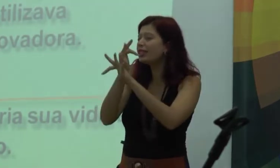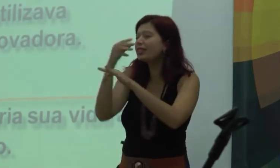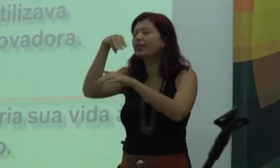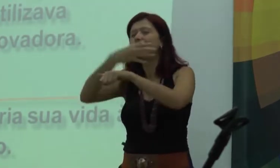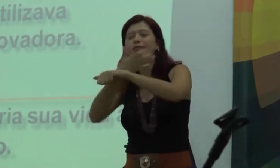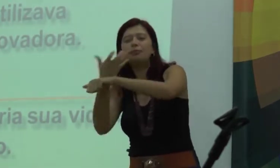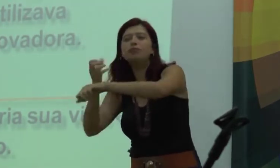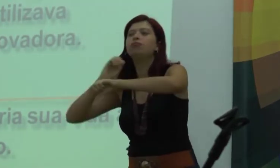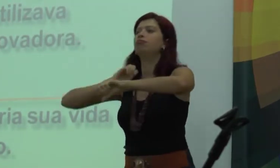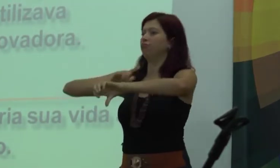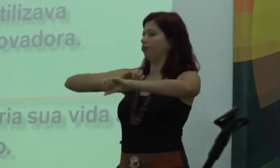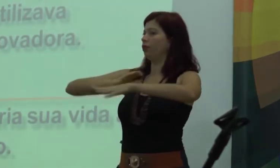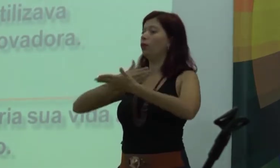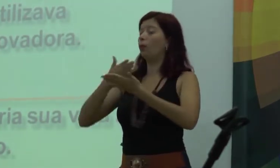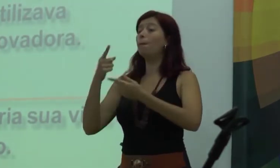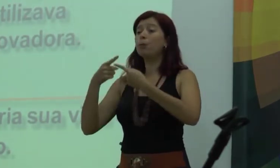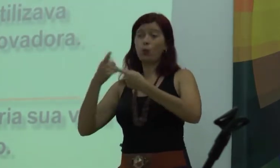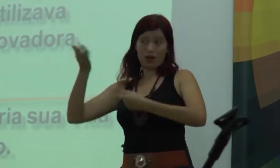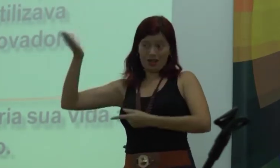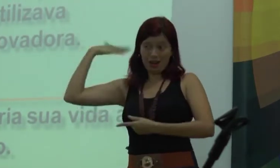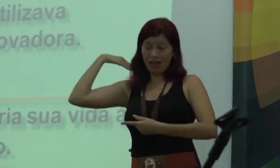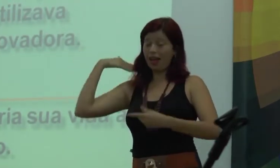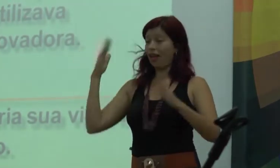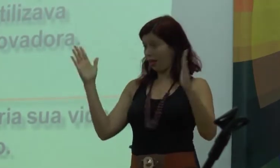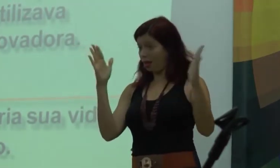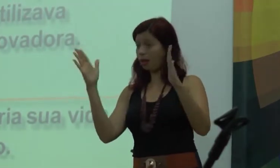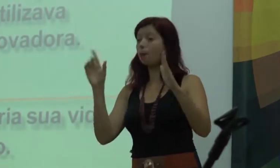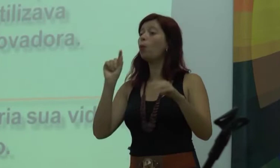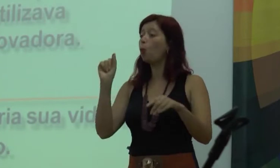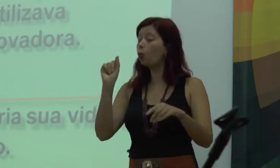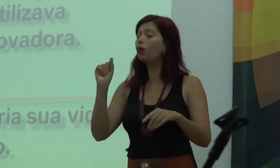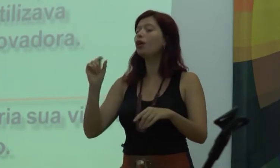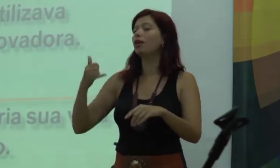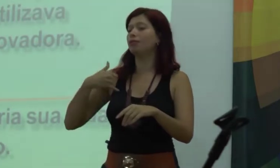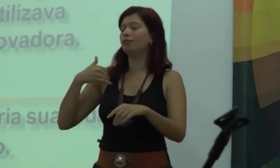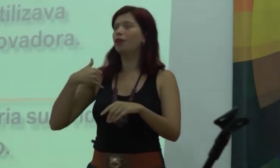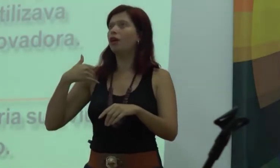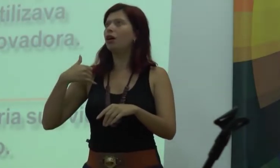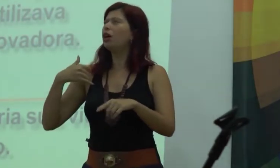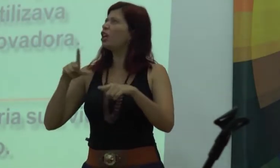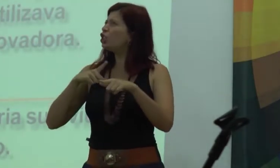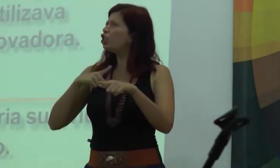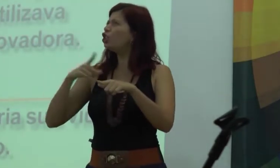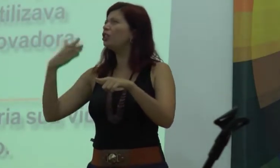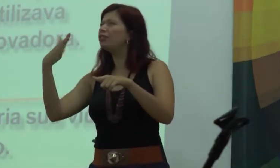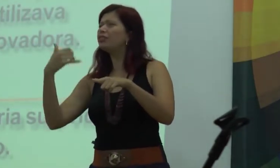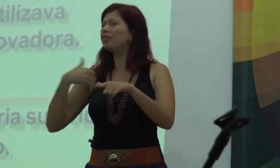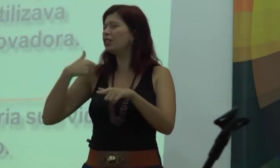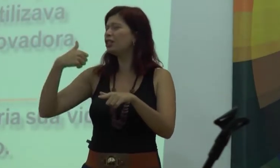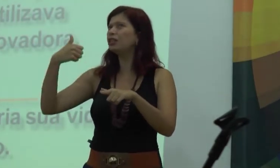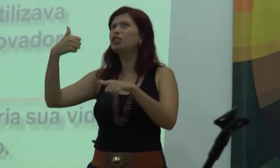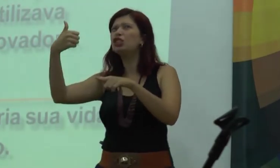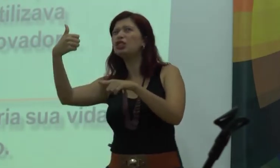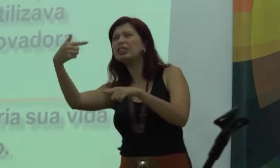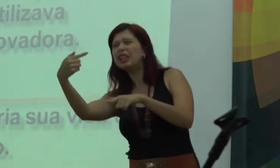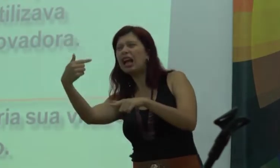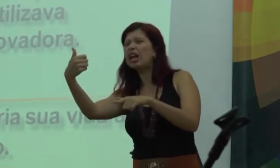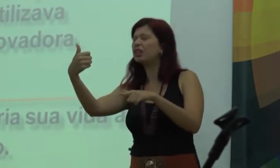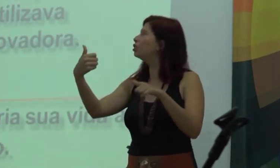Matemática, várias disciplinas ligadas ao conhecimento dele. Porque antes, nesse período, mais ou menos com